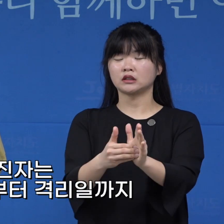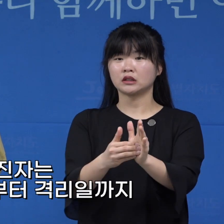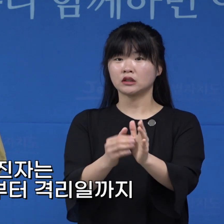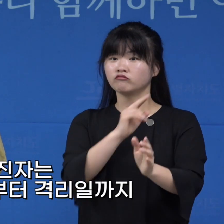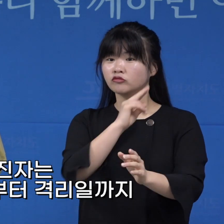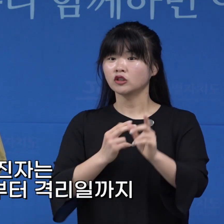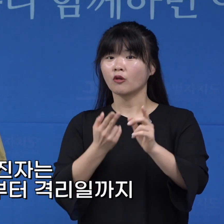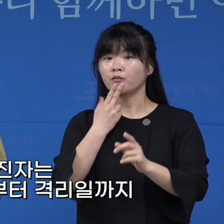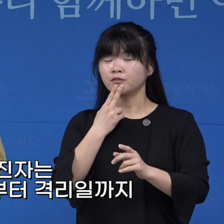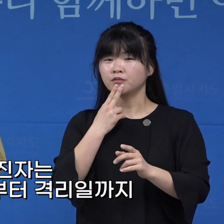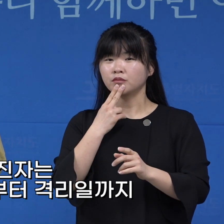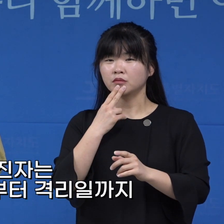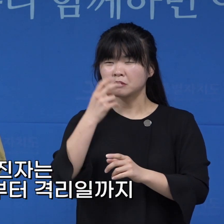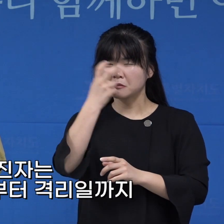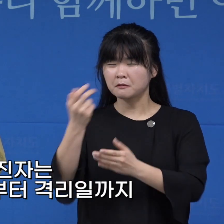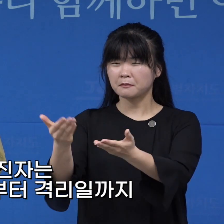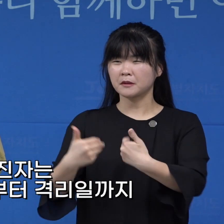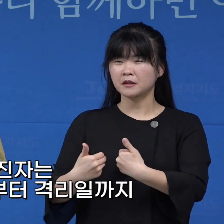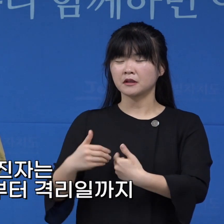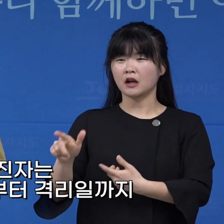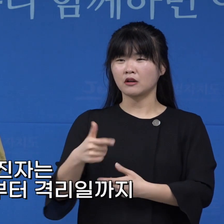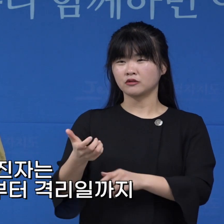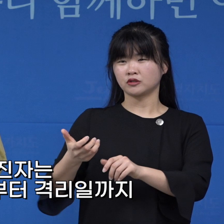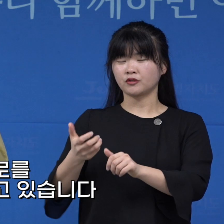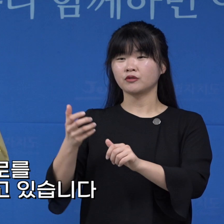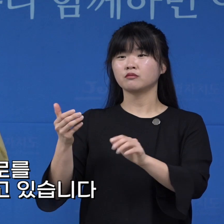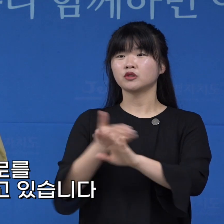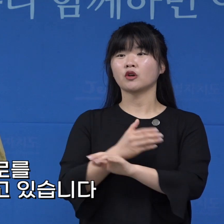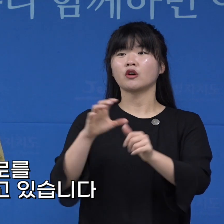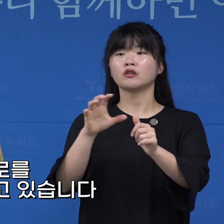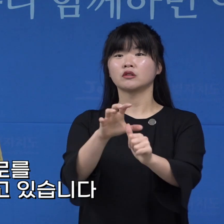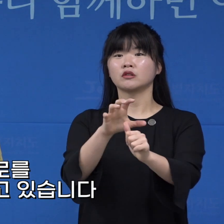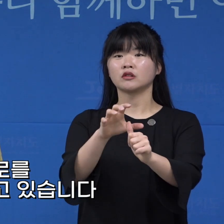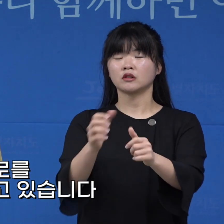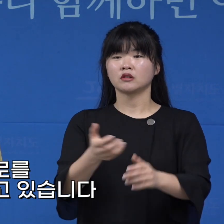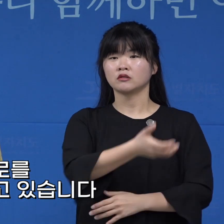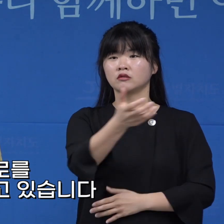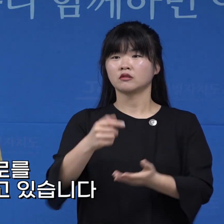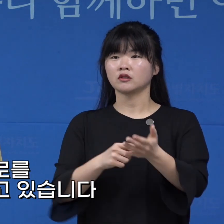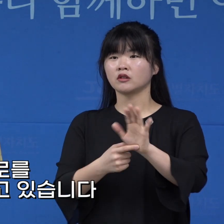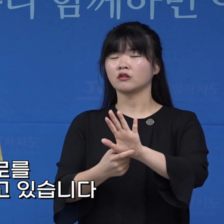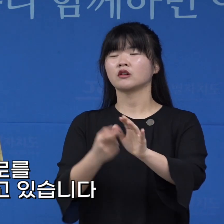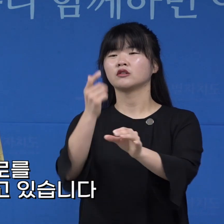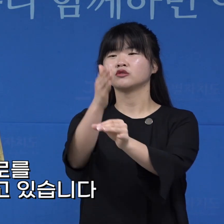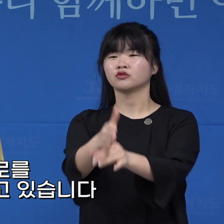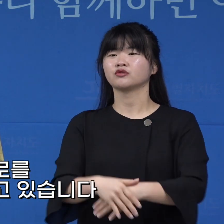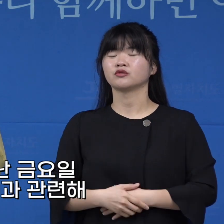무증상 확진자는 검체 채취일 1일 전부터 격리일까지 이동 경로를 공개하도록 하고